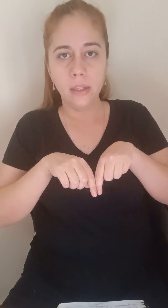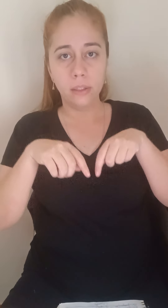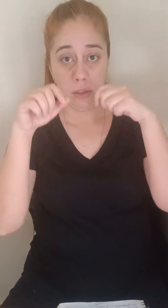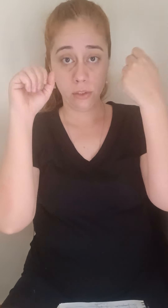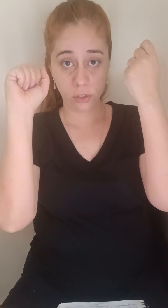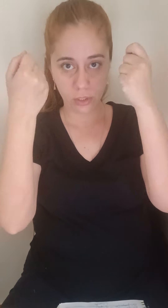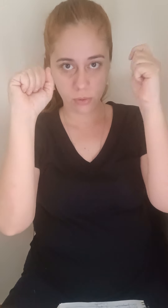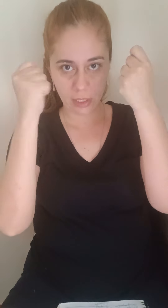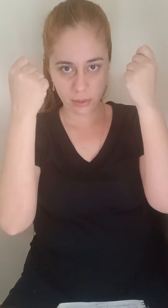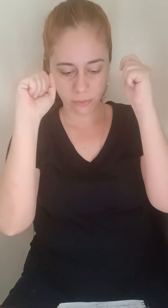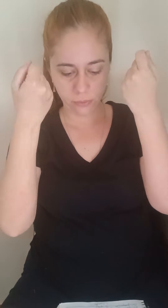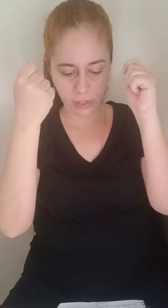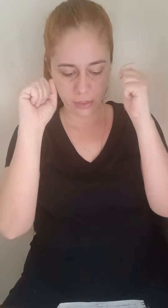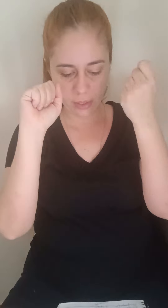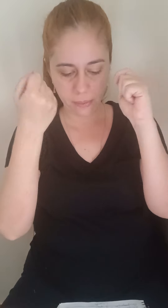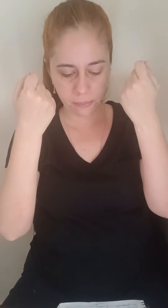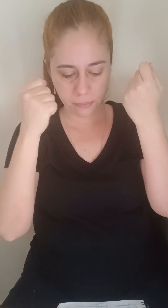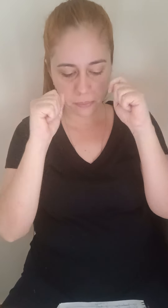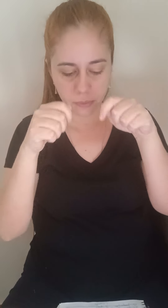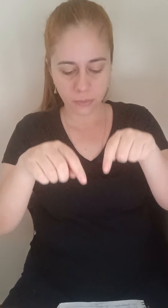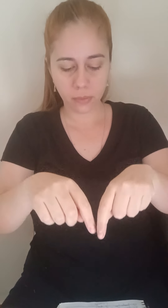Sala de educação física.